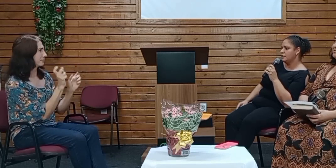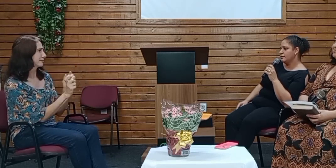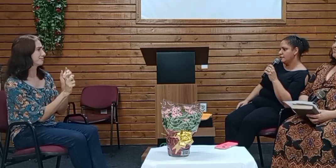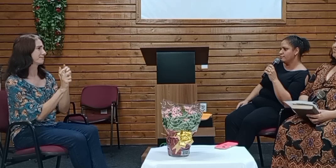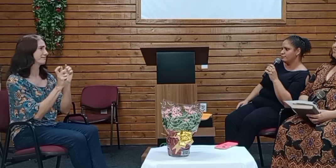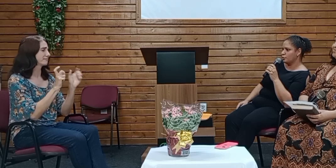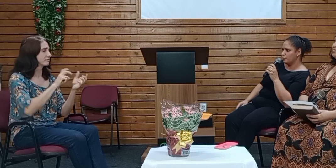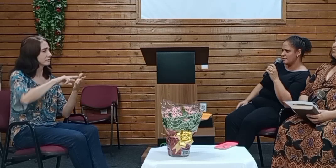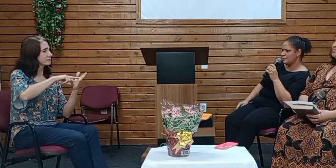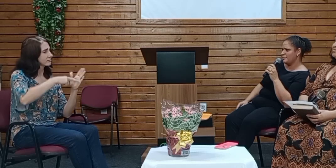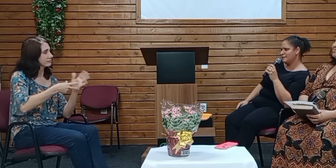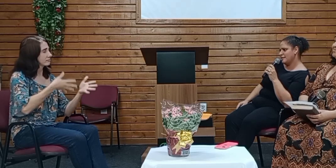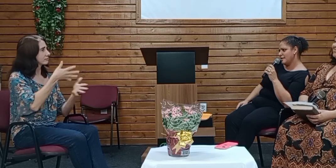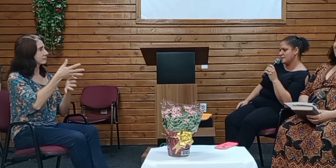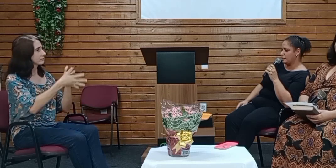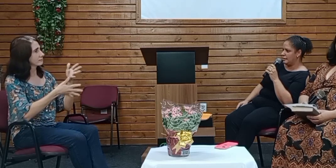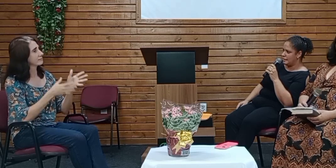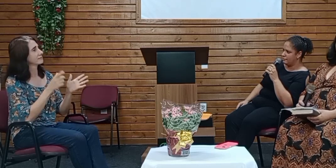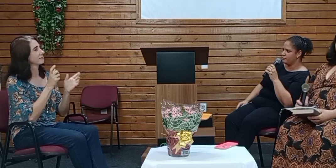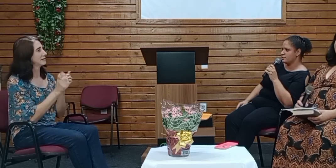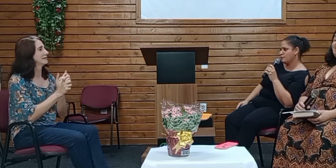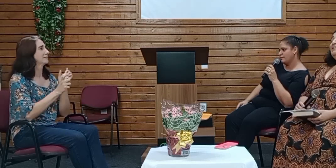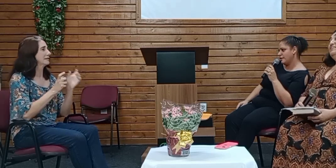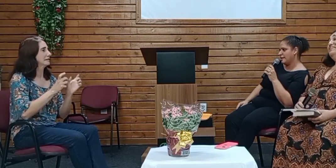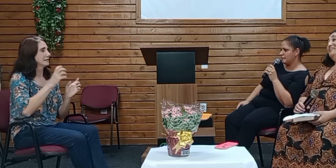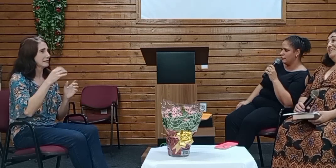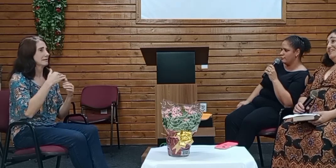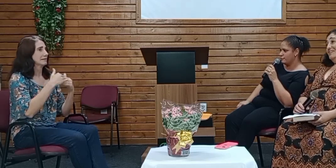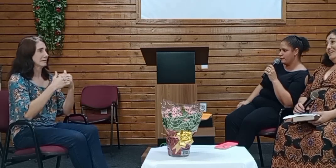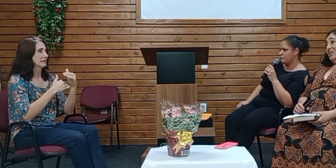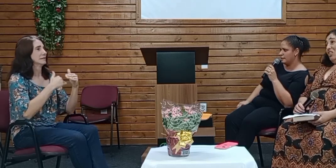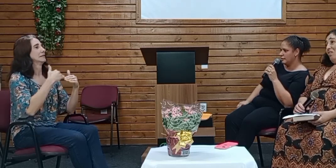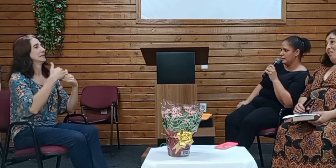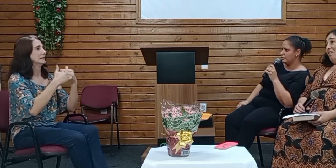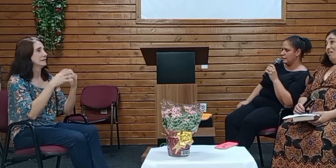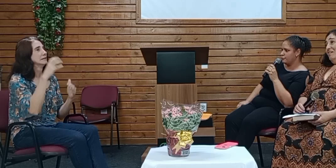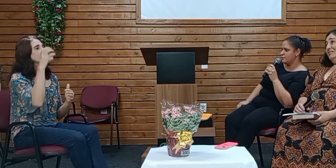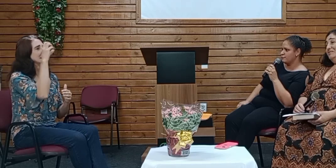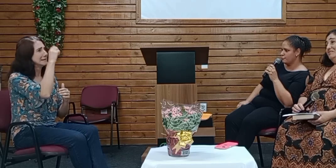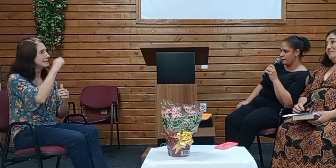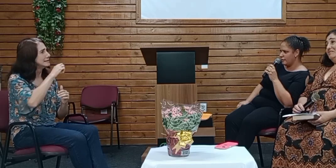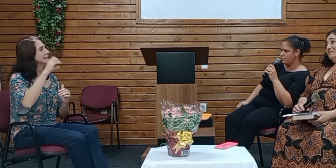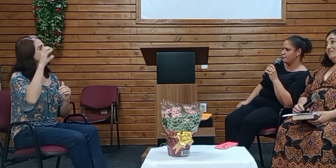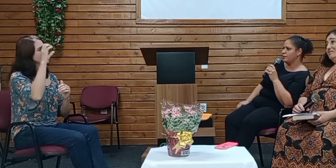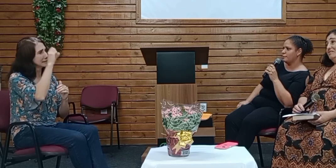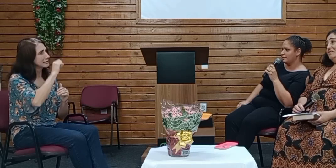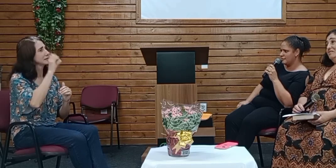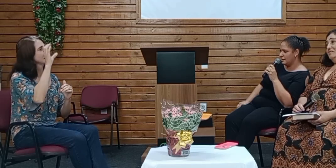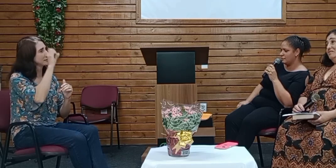e aí comecei a aprender as palavras, o significado, aí fui vendo, né, fui desenvolvendo e